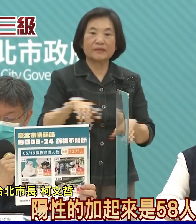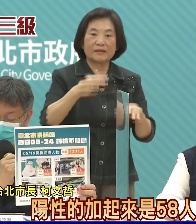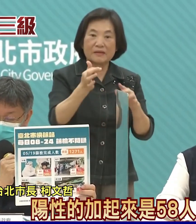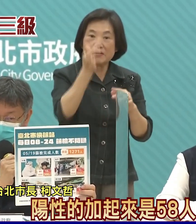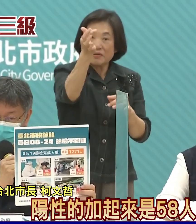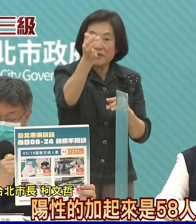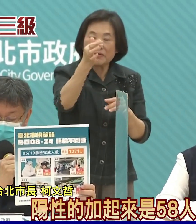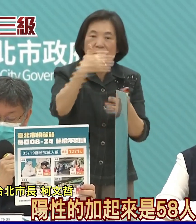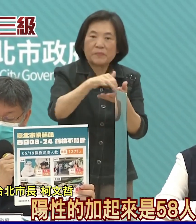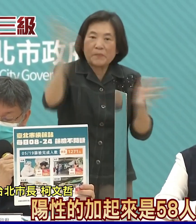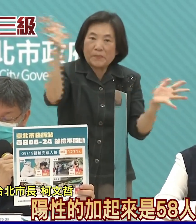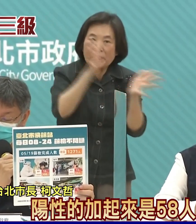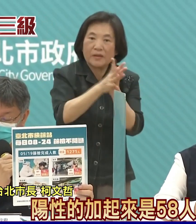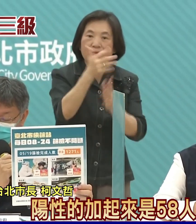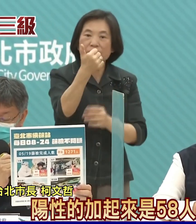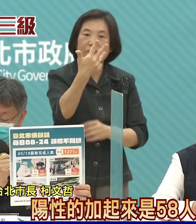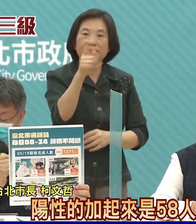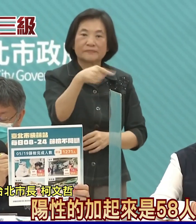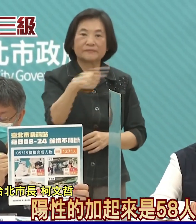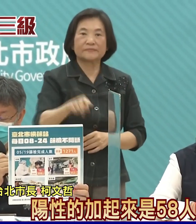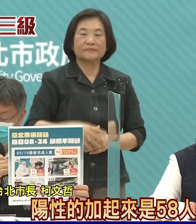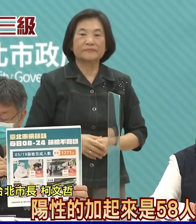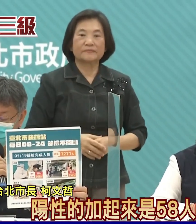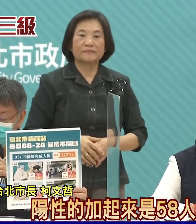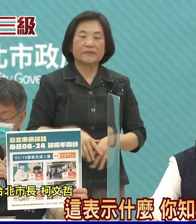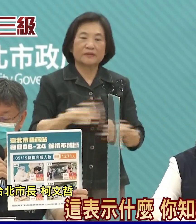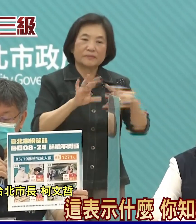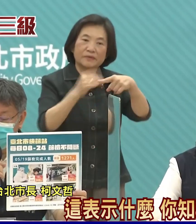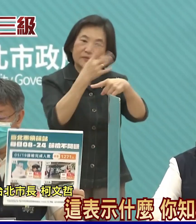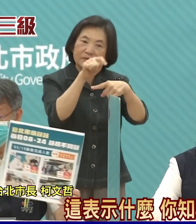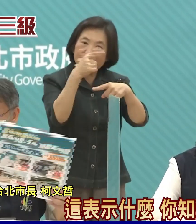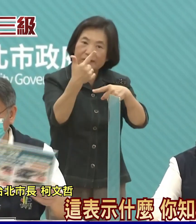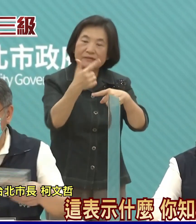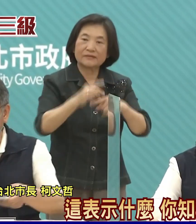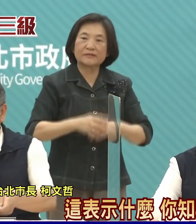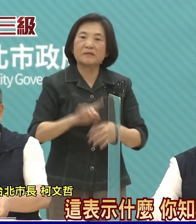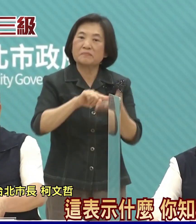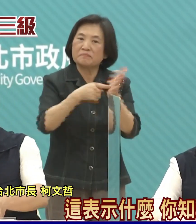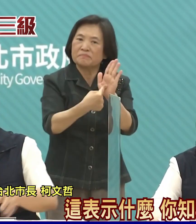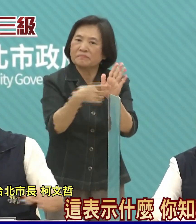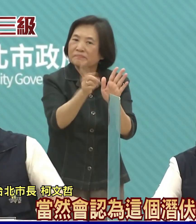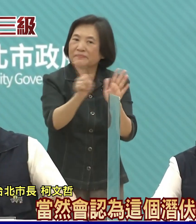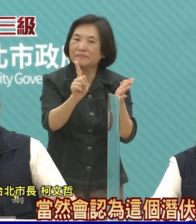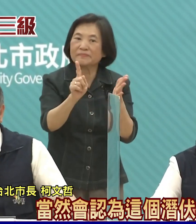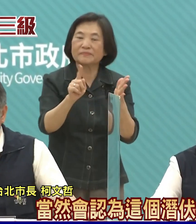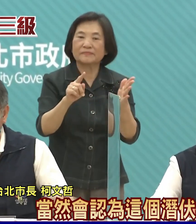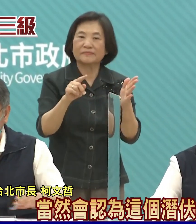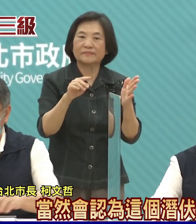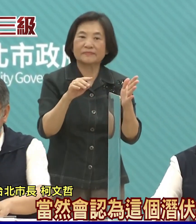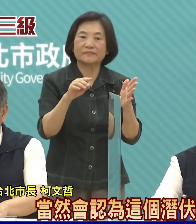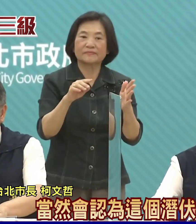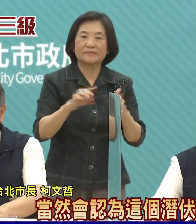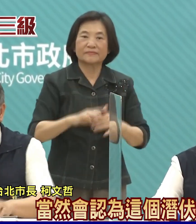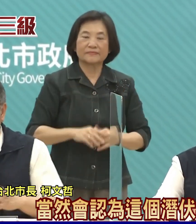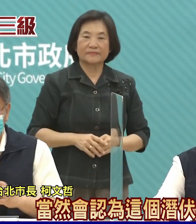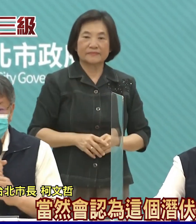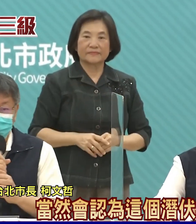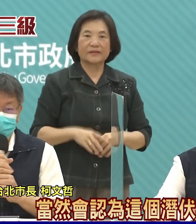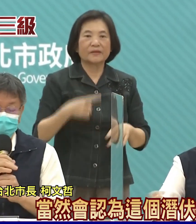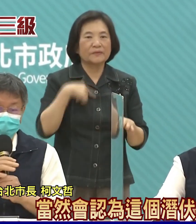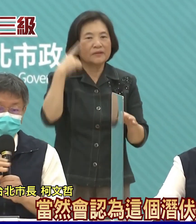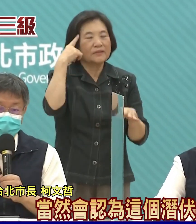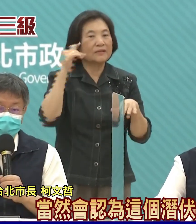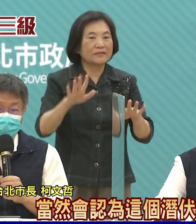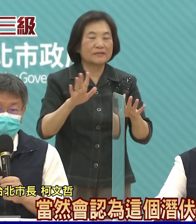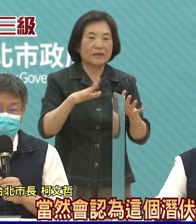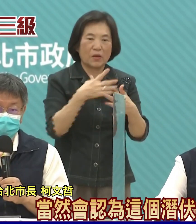性的加起来是58人了，占 4.6%， 这表示什么？你知道，当然我也认